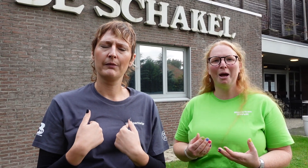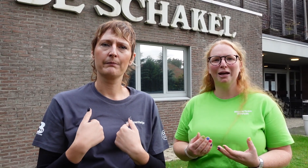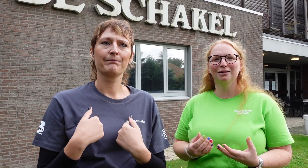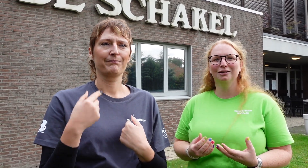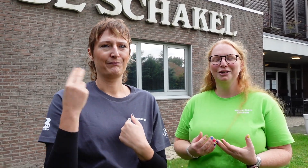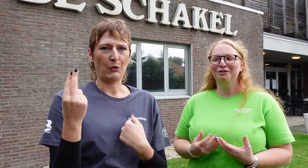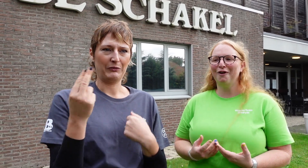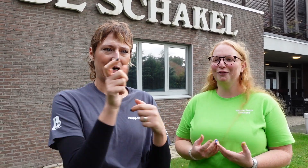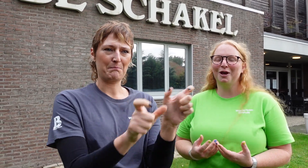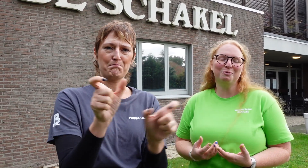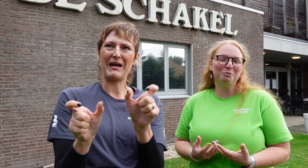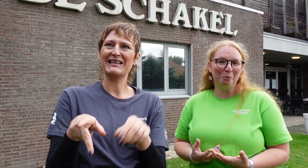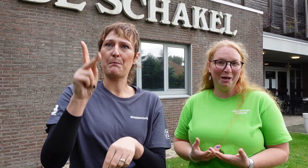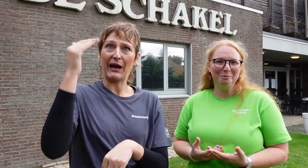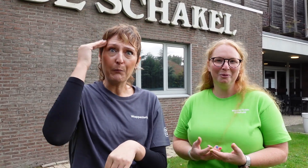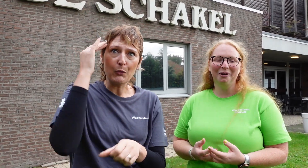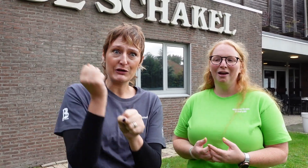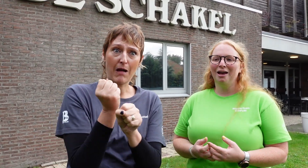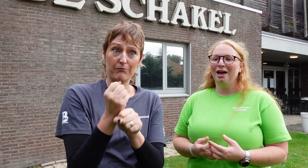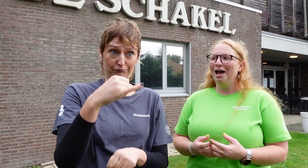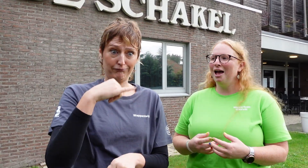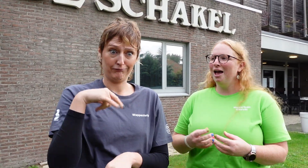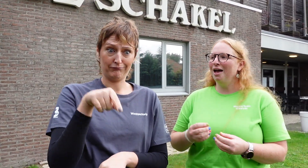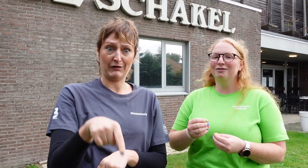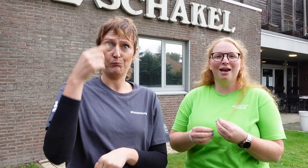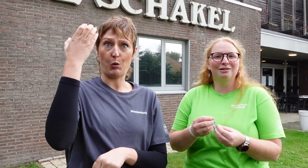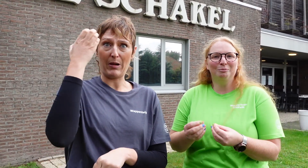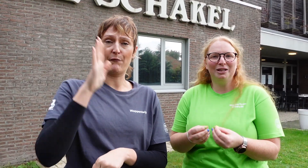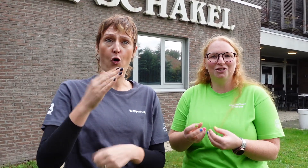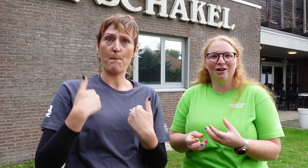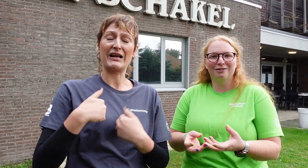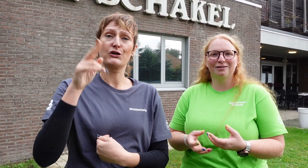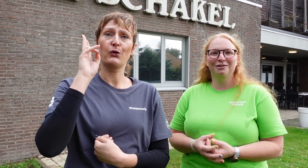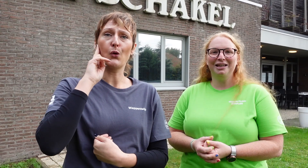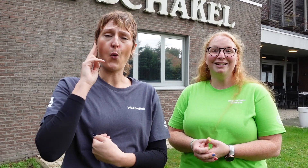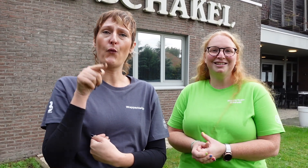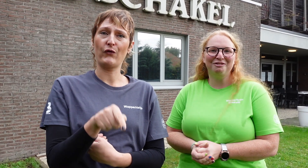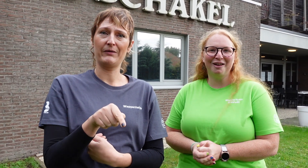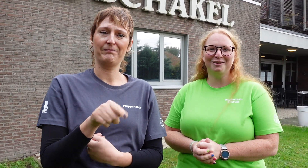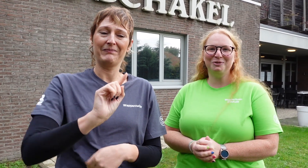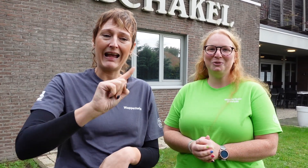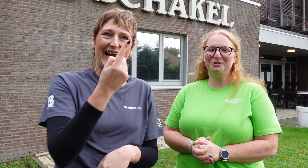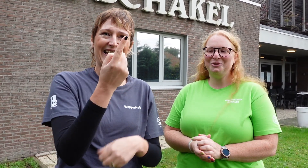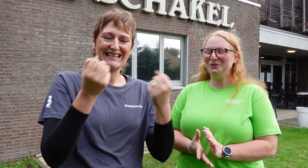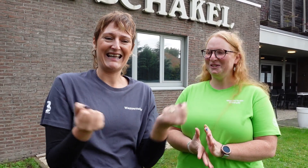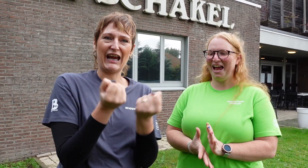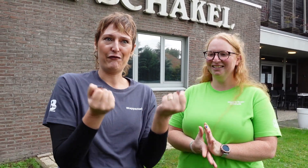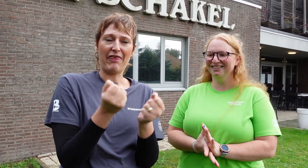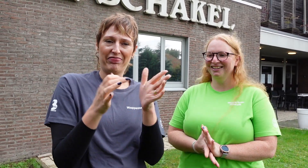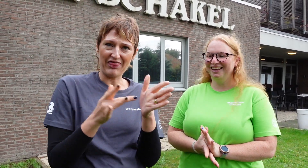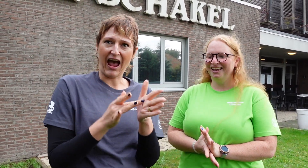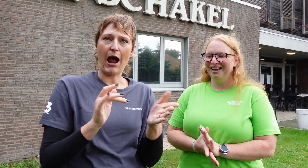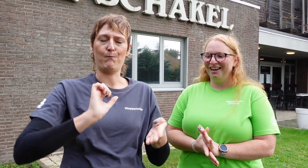bewust maken van dat probleem en daar is een beetje dat eerste Event door